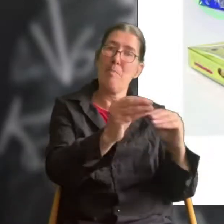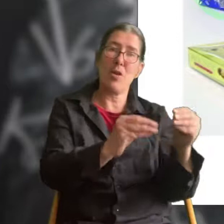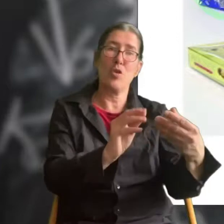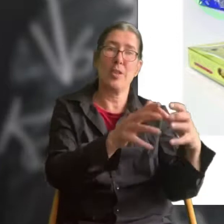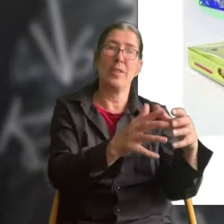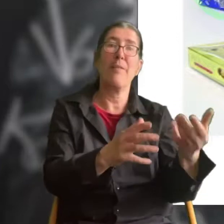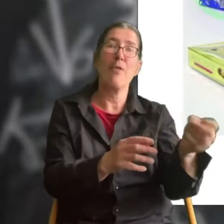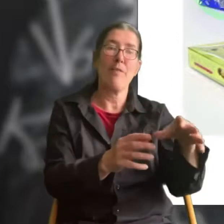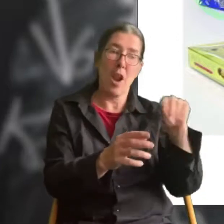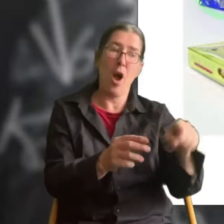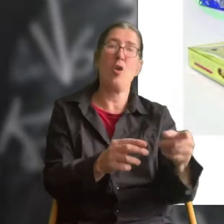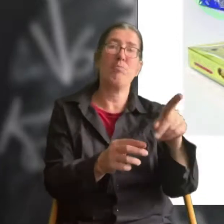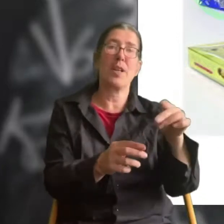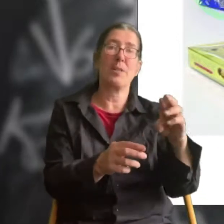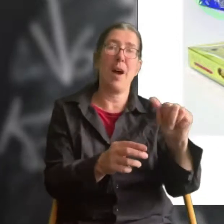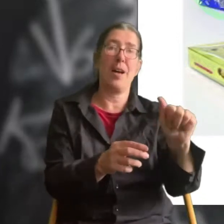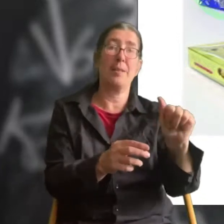Würfels, ist auch ein Prisma.